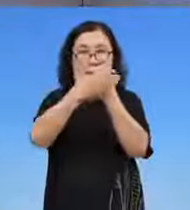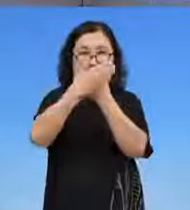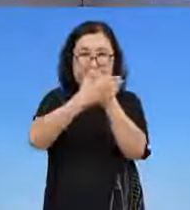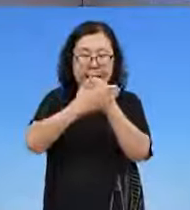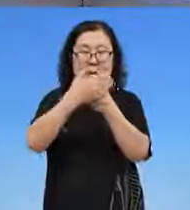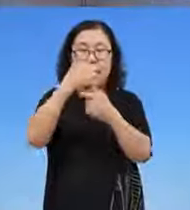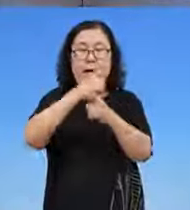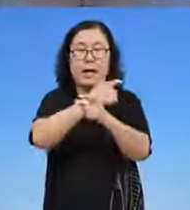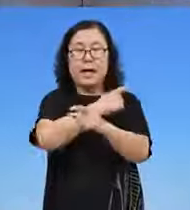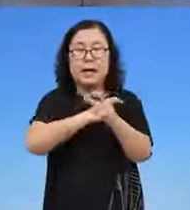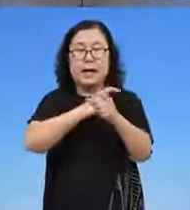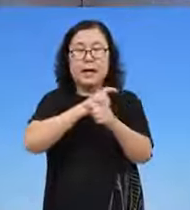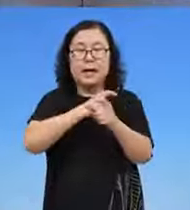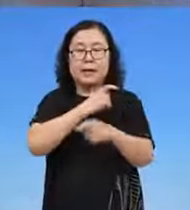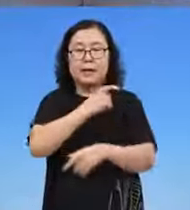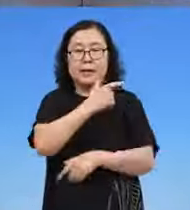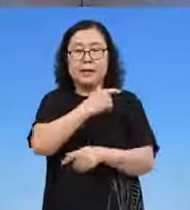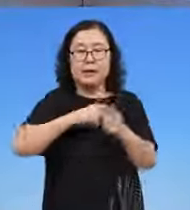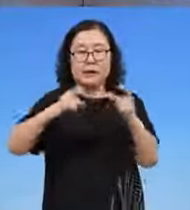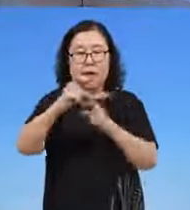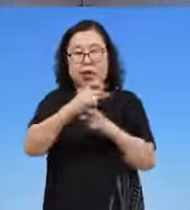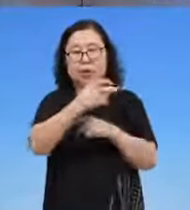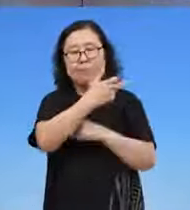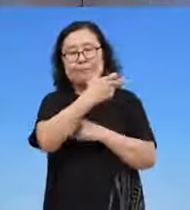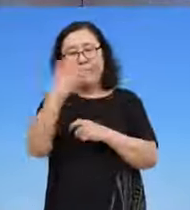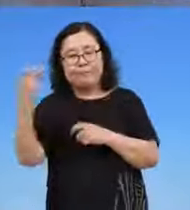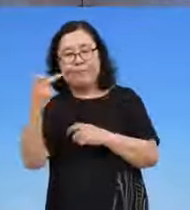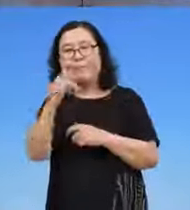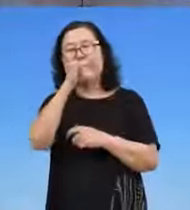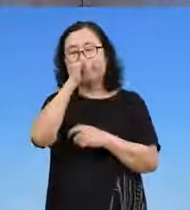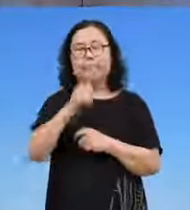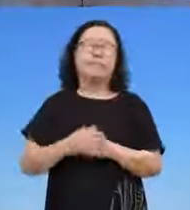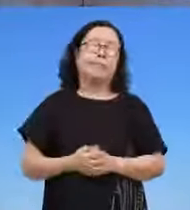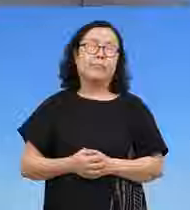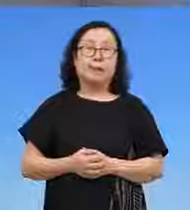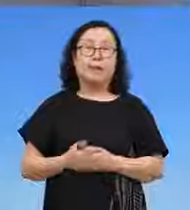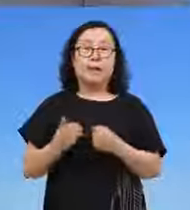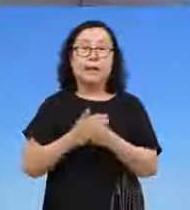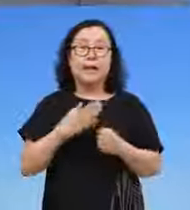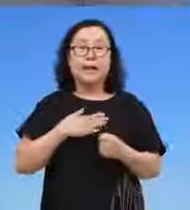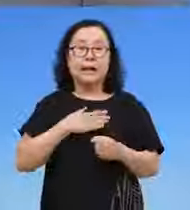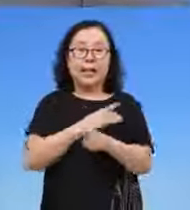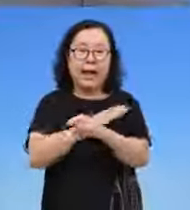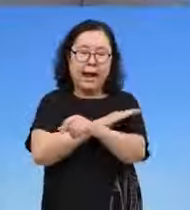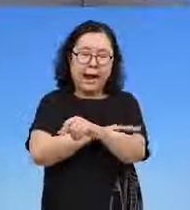많아지고 있다는 사실이에요. 안 그러면 제가 어떻게 버티겠습니까?